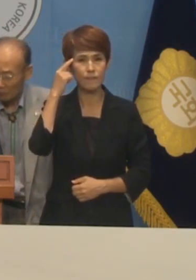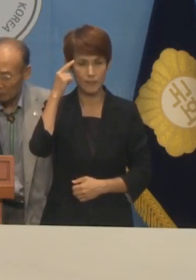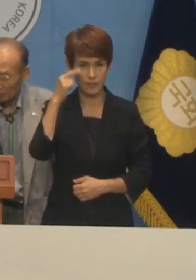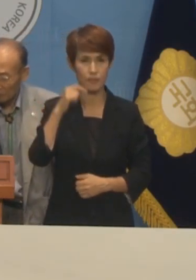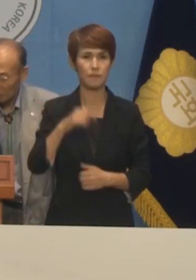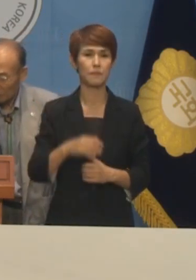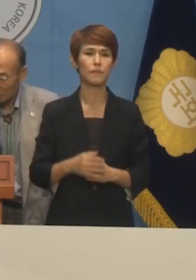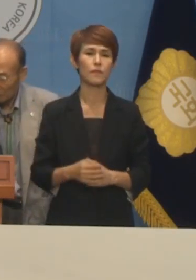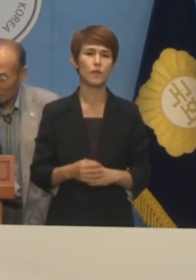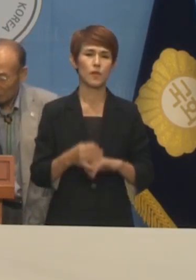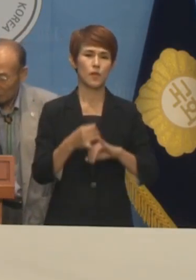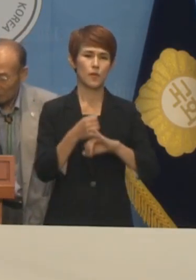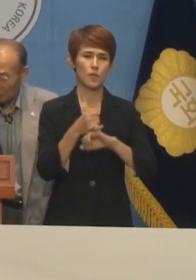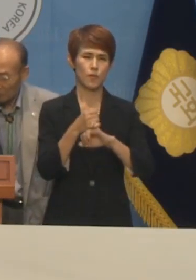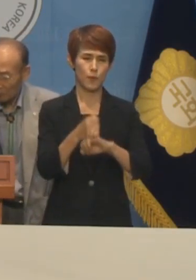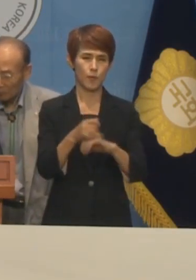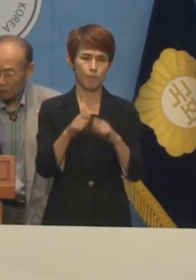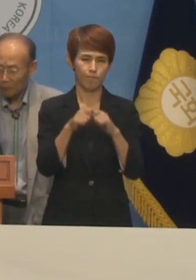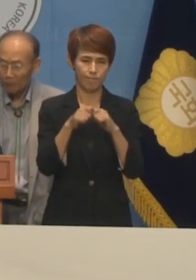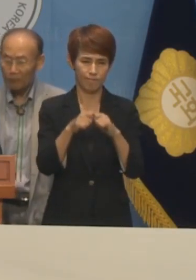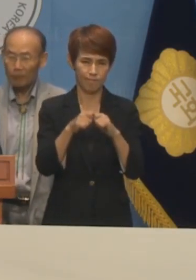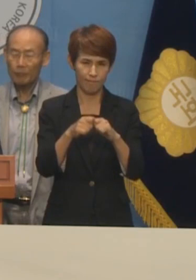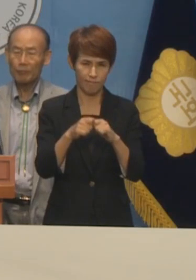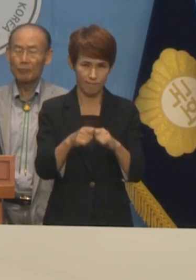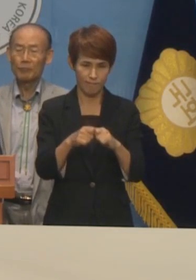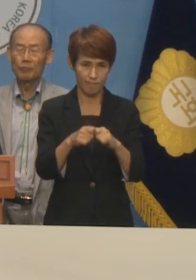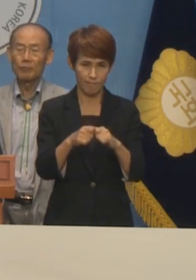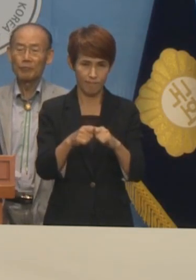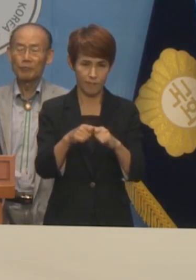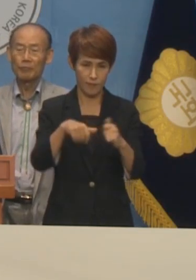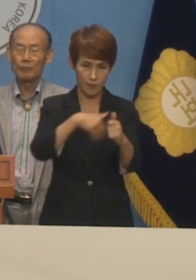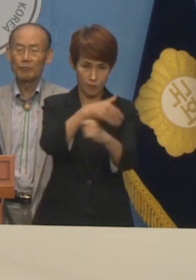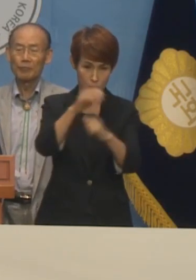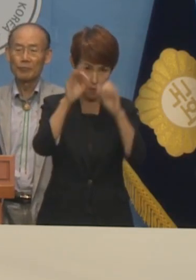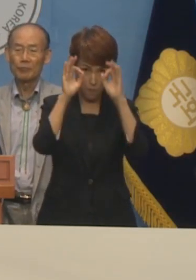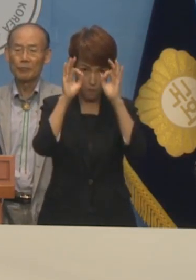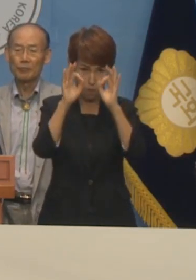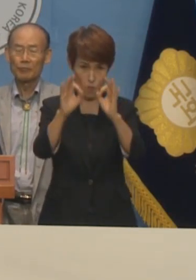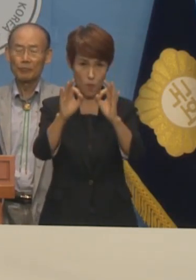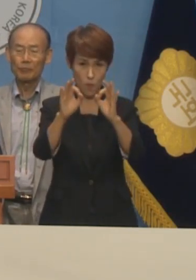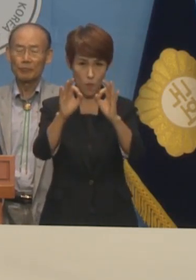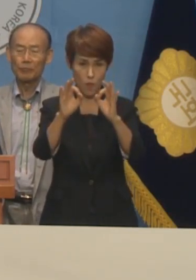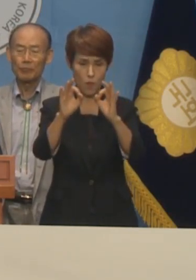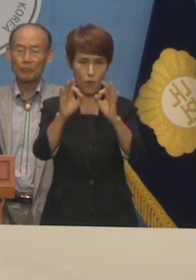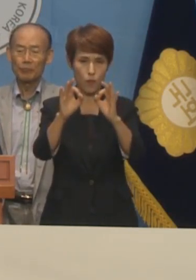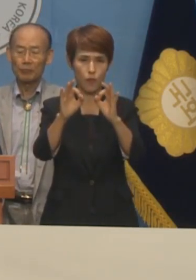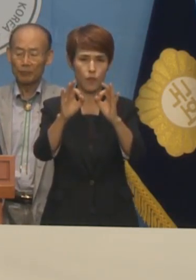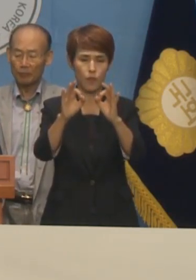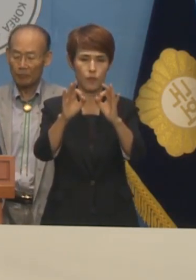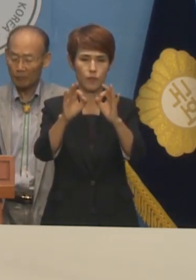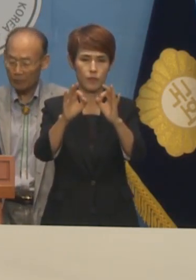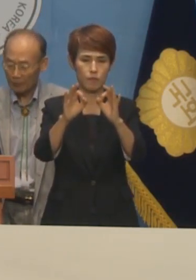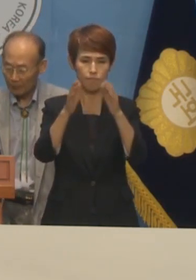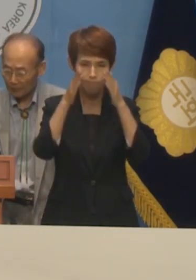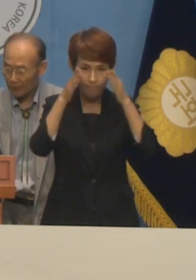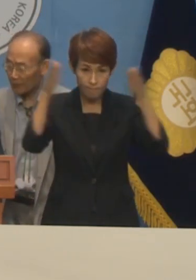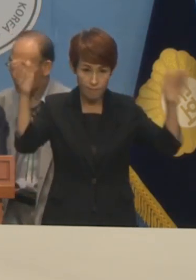사태와 사물을 구체적으로 보면서도 총체적 전면적으로 봐야